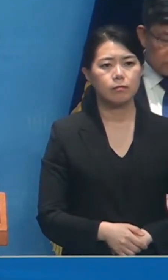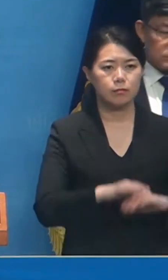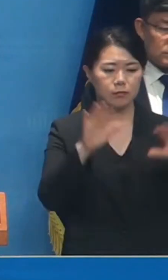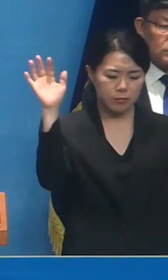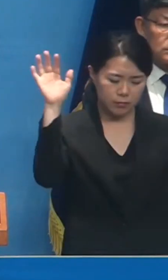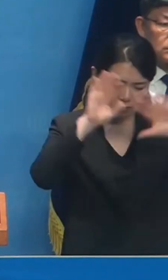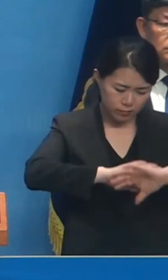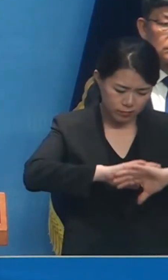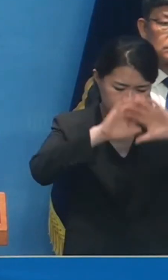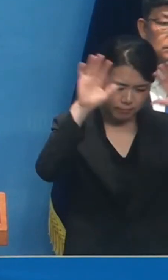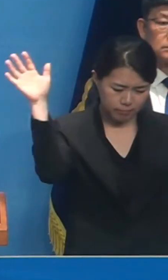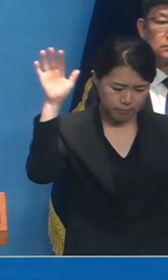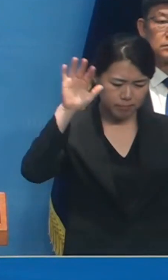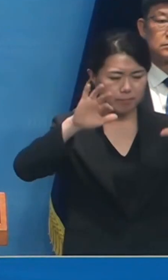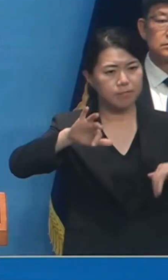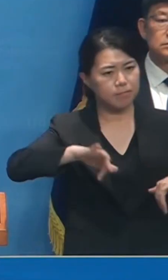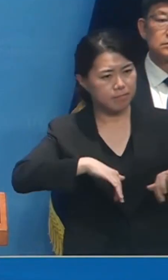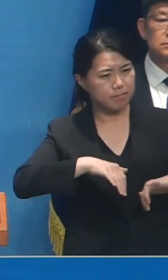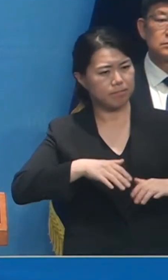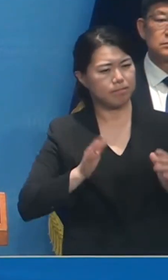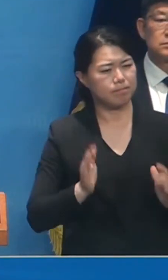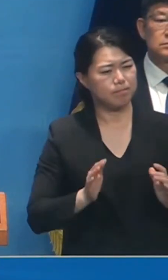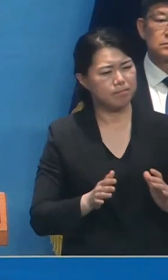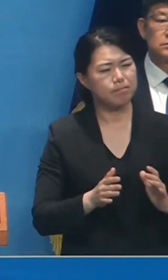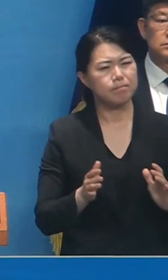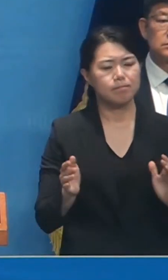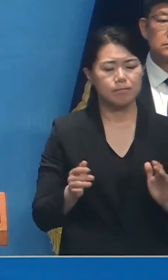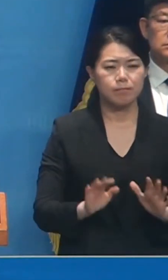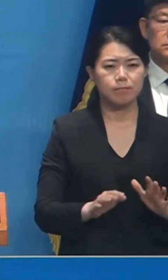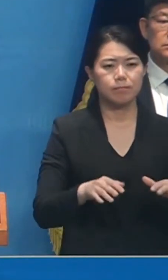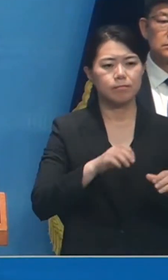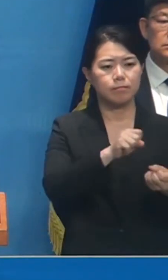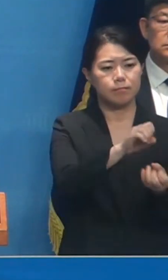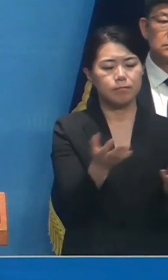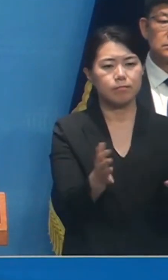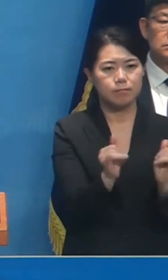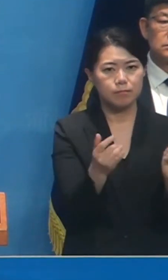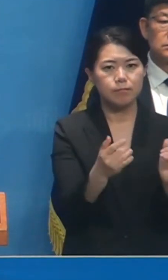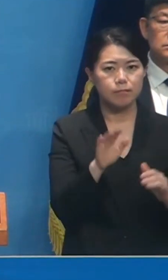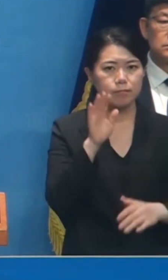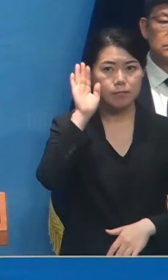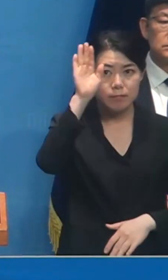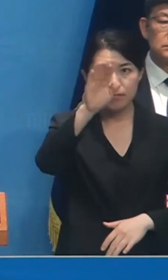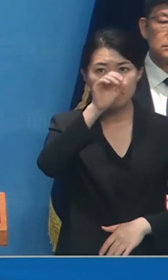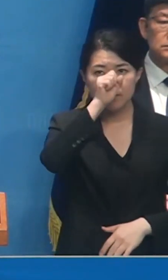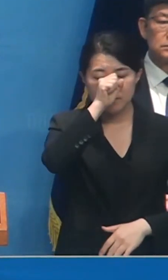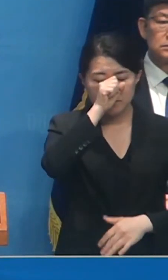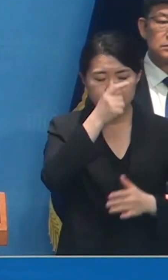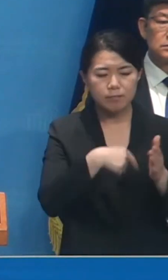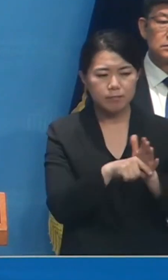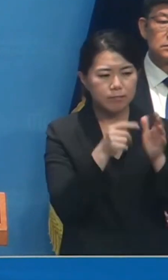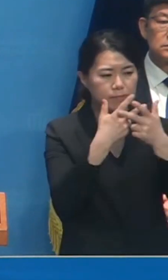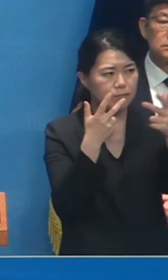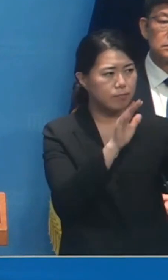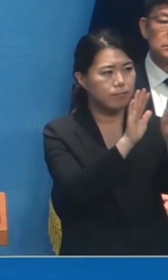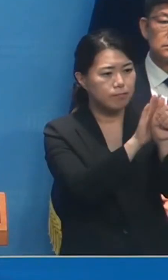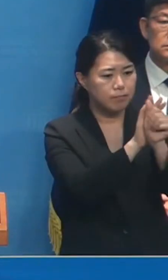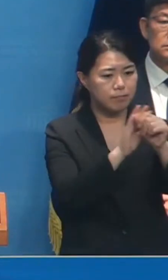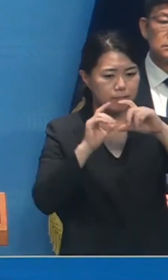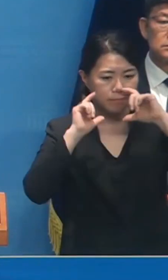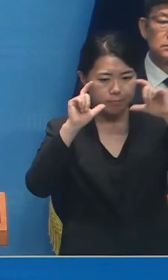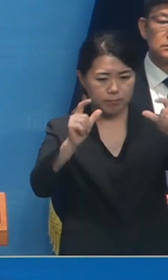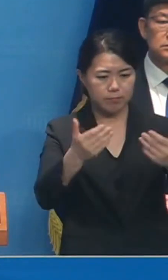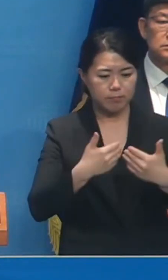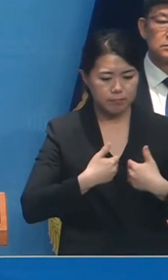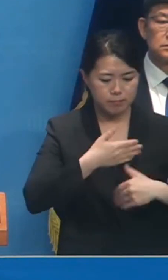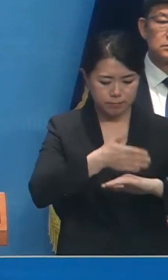밤낮 없이 거리비를 달려온 택배 노동자 여러분들께서 더 나은 미래를 위해 이재명 후보에 대한 지지를 선언해 주신 것에